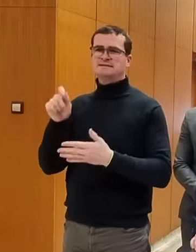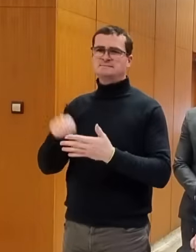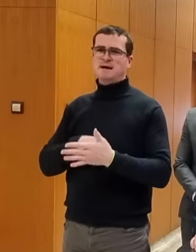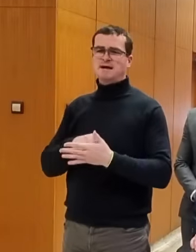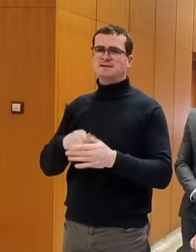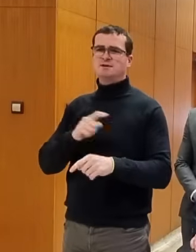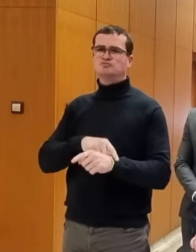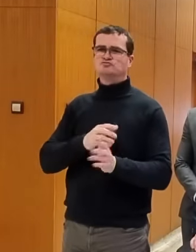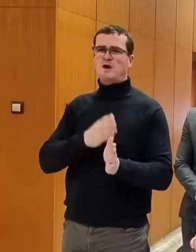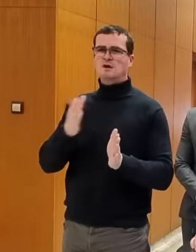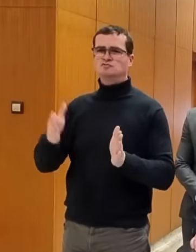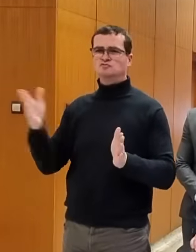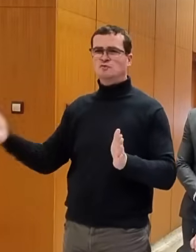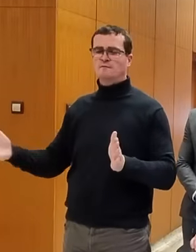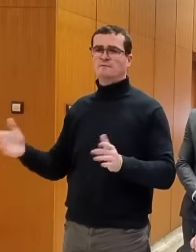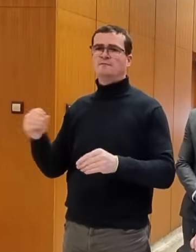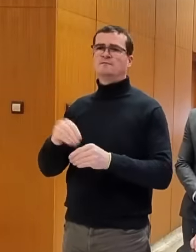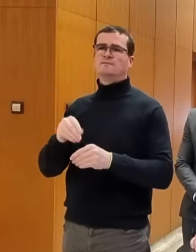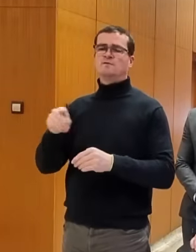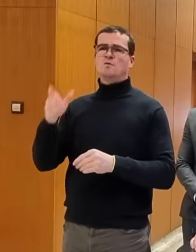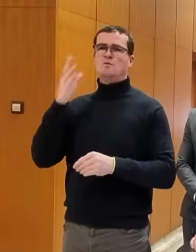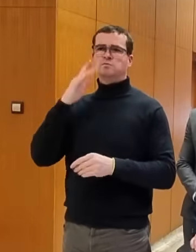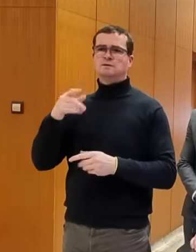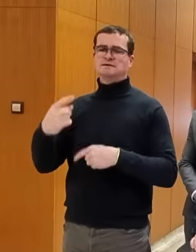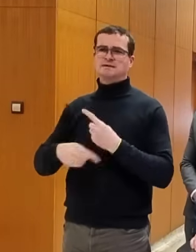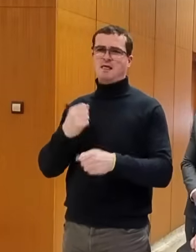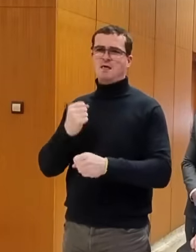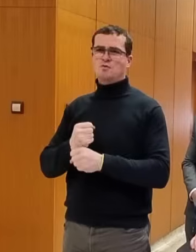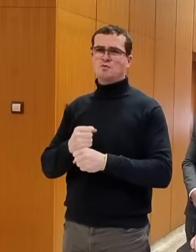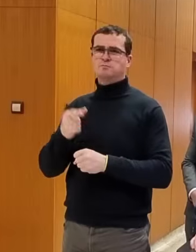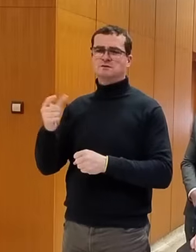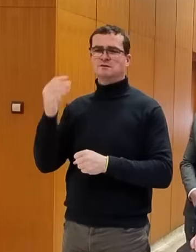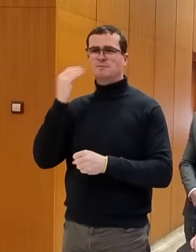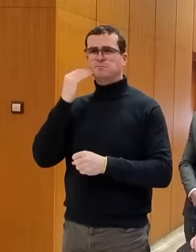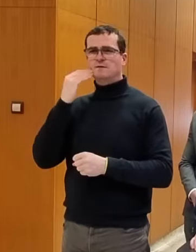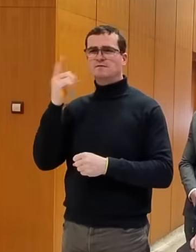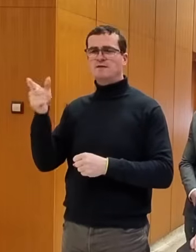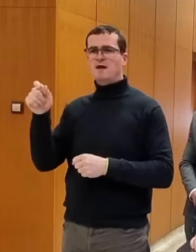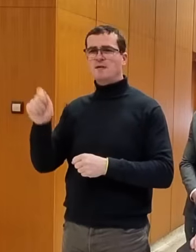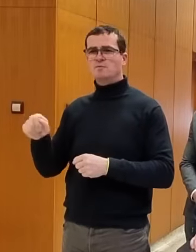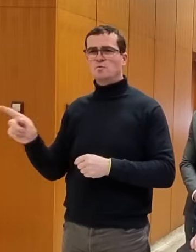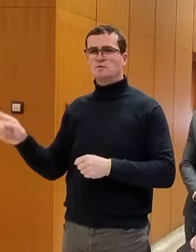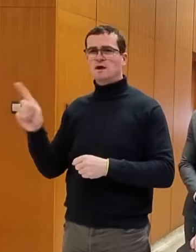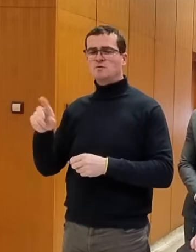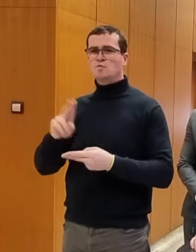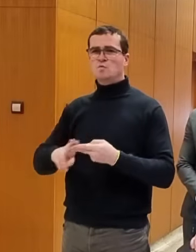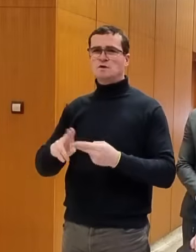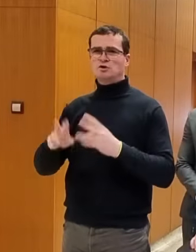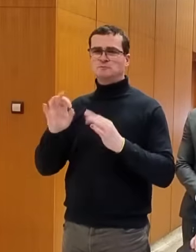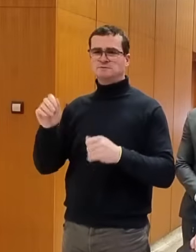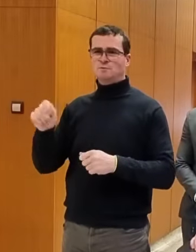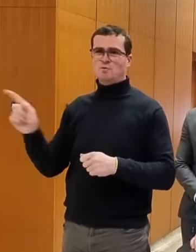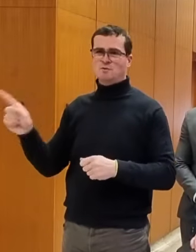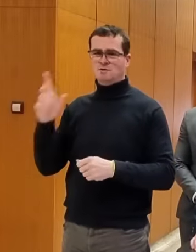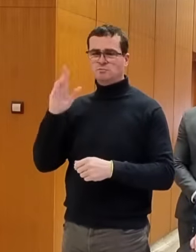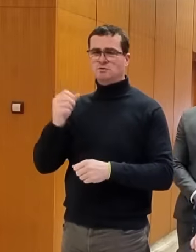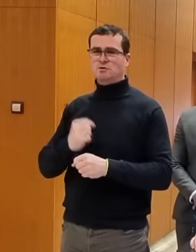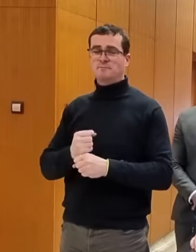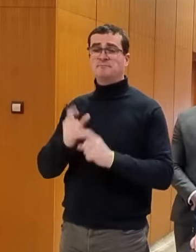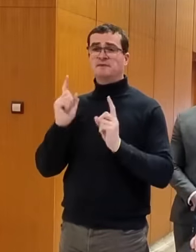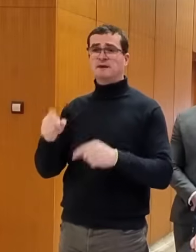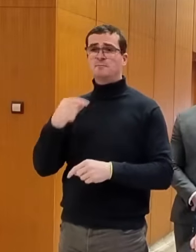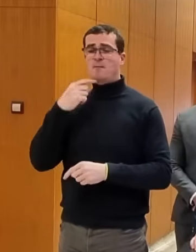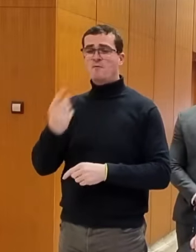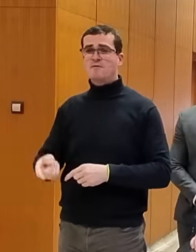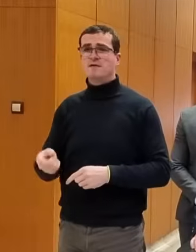nejakých lehôt alebo iných skutočností, tak to budú ešte stále vykonávať bývalí prokurátori úradu špeciálnej prokuratúry. Treba